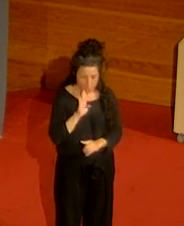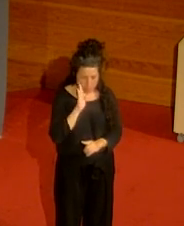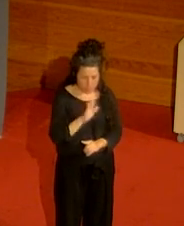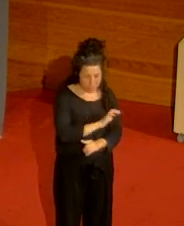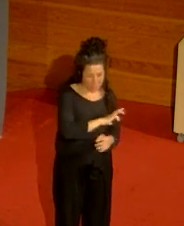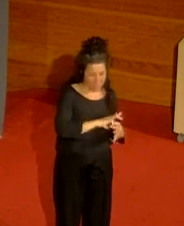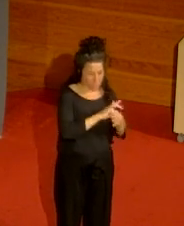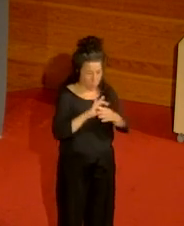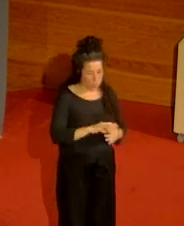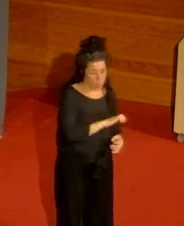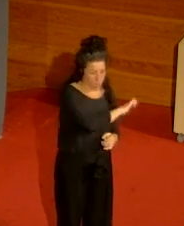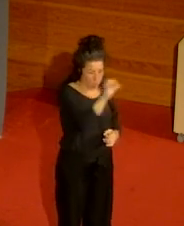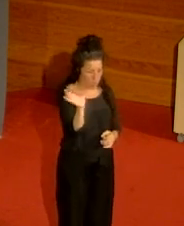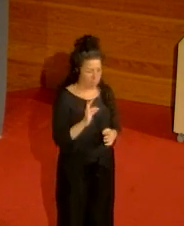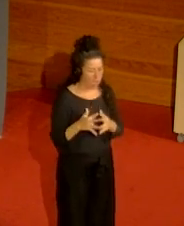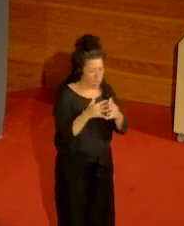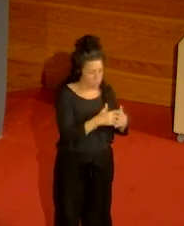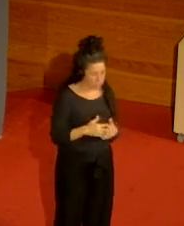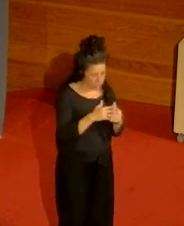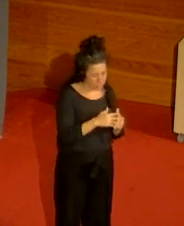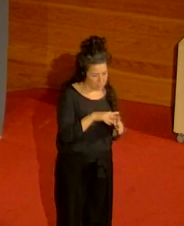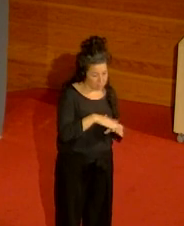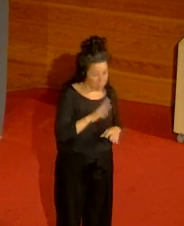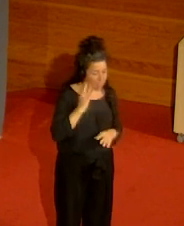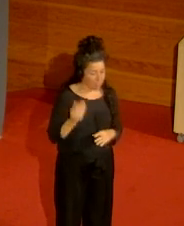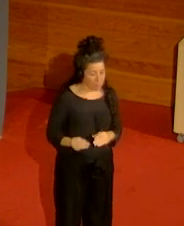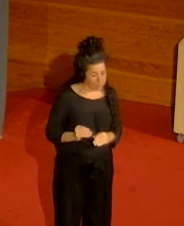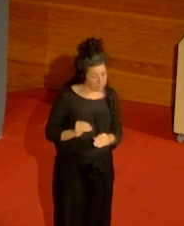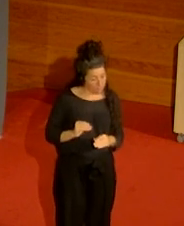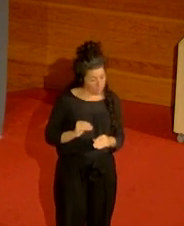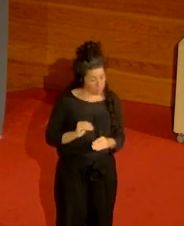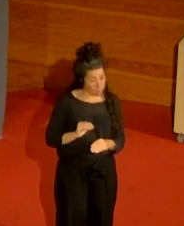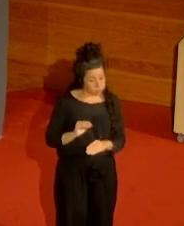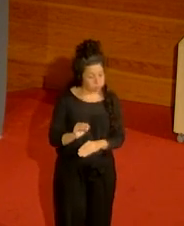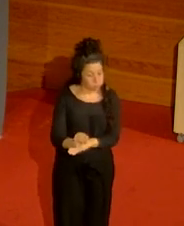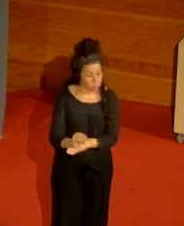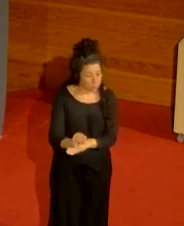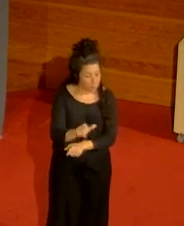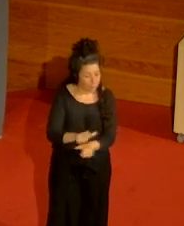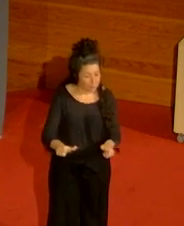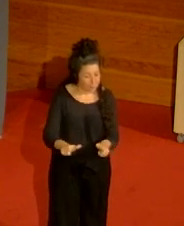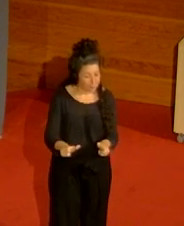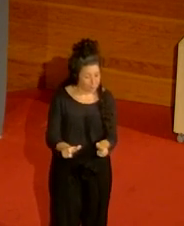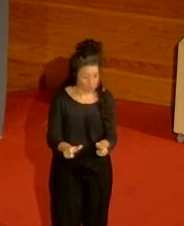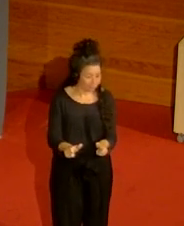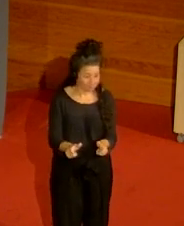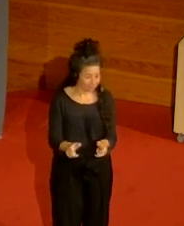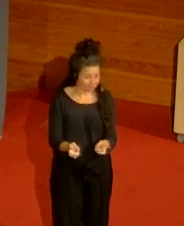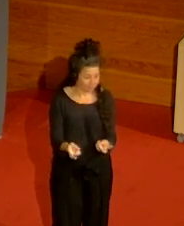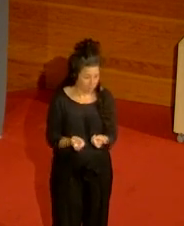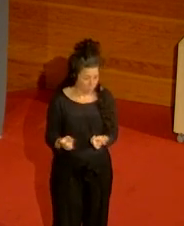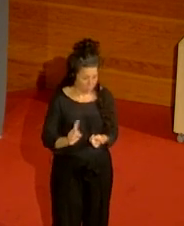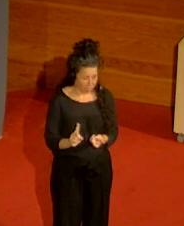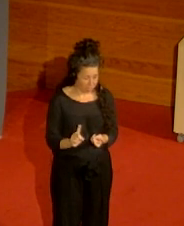la Unión Europea o de Estados Unidos para la autoridad Palestina pues al final no llegan a la gente se quedan en la